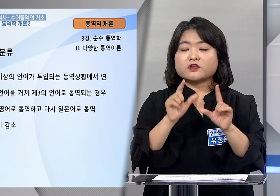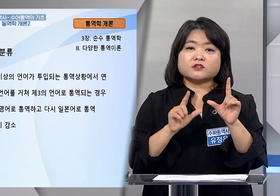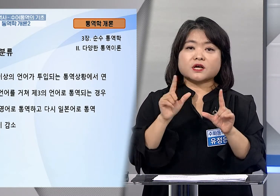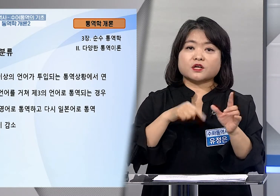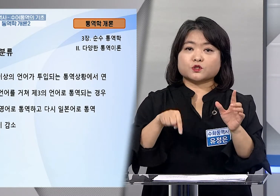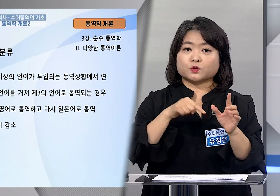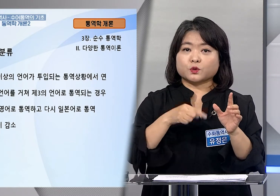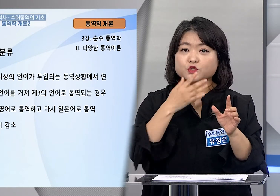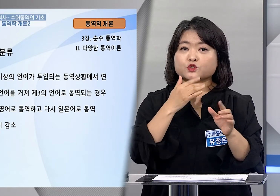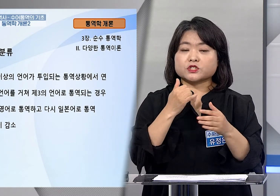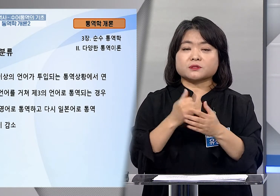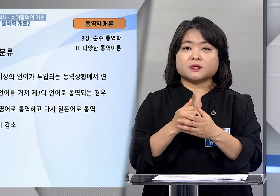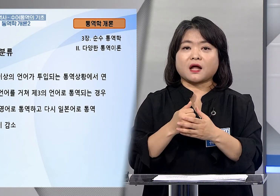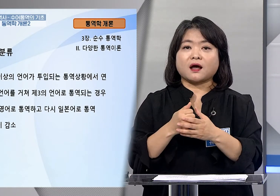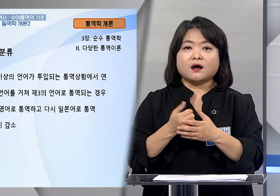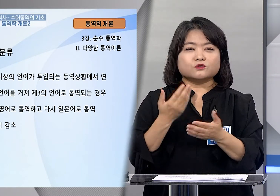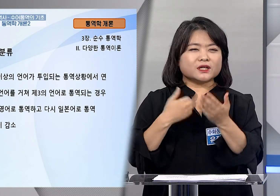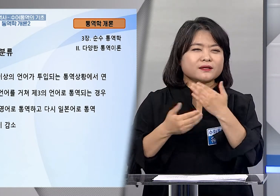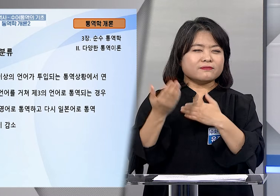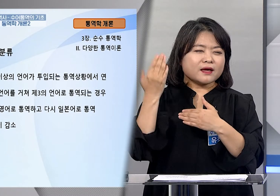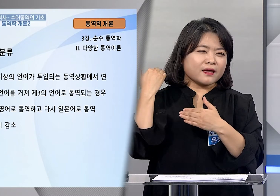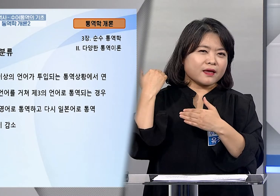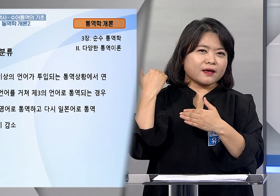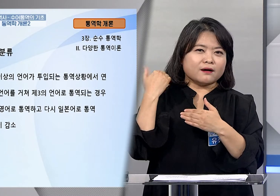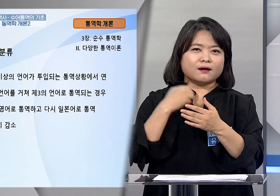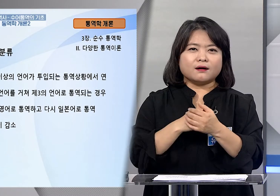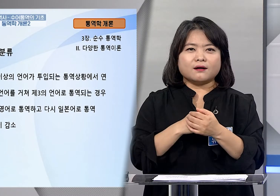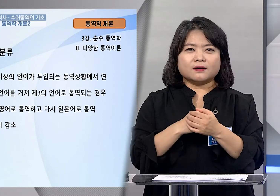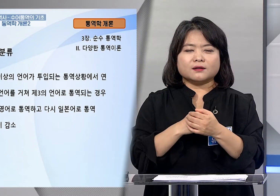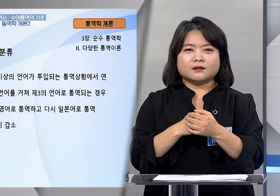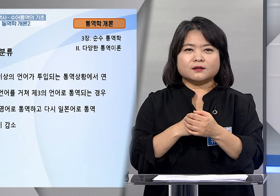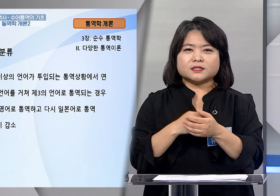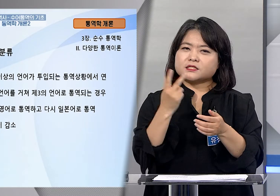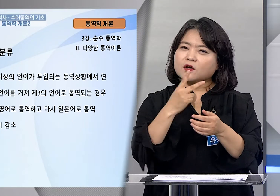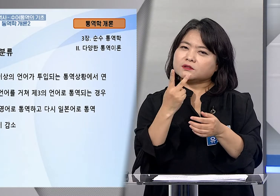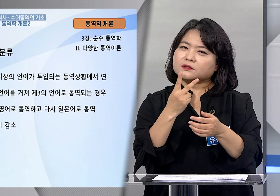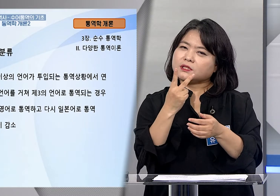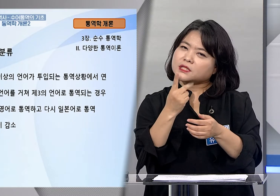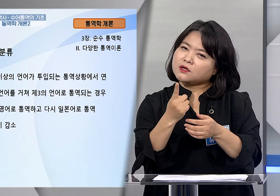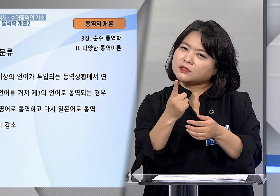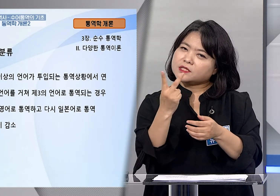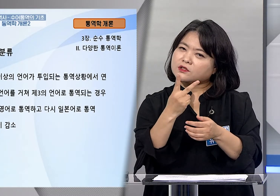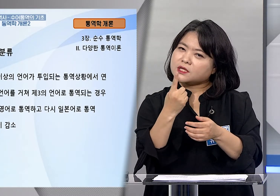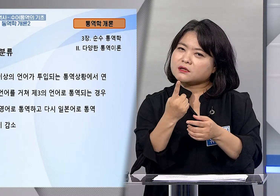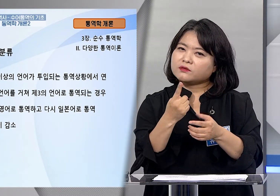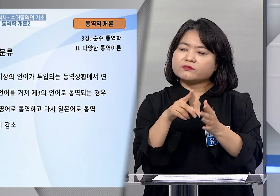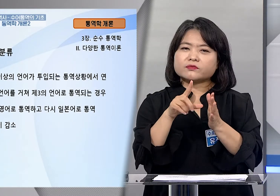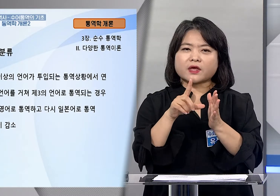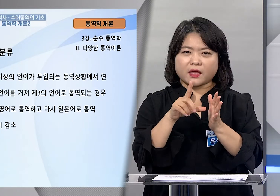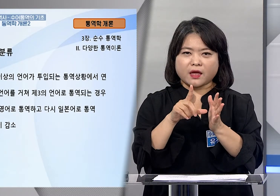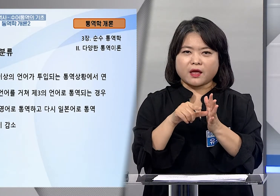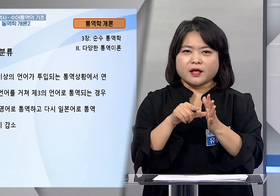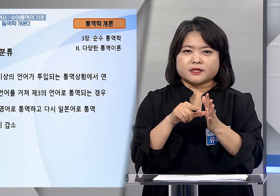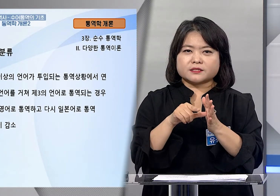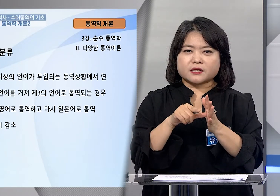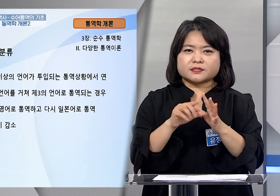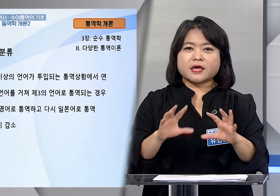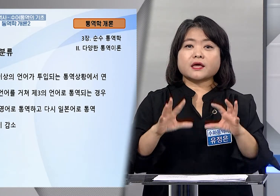현장에서도 있을 수 있습니다. 우리가 옛날에 2001년 때에 이제 세계